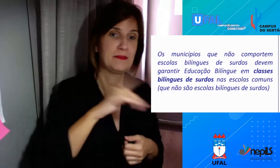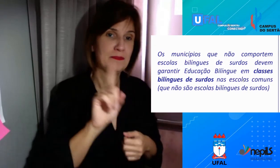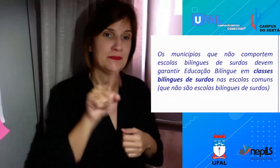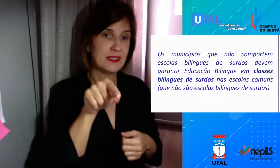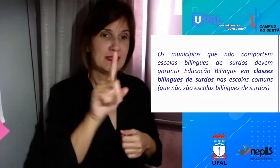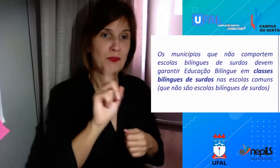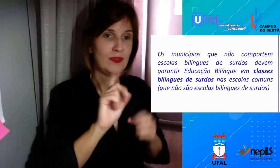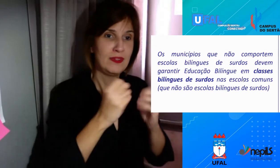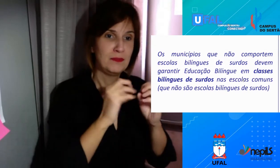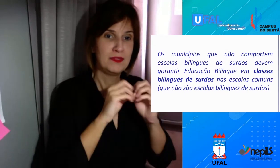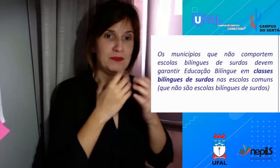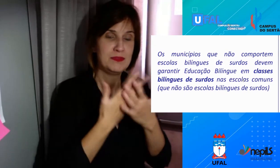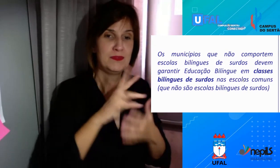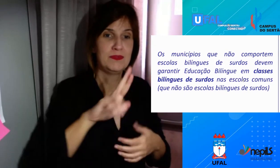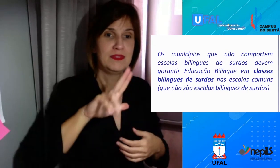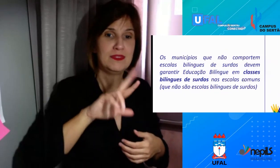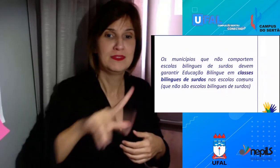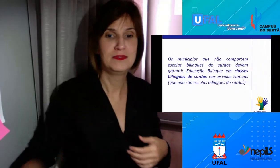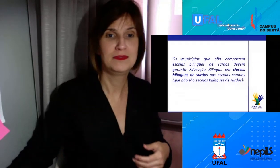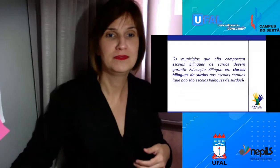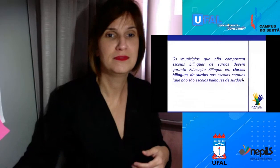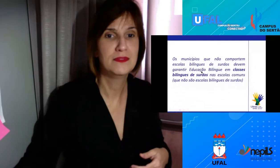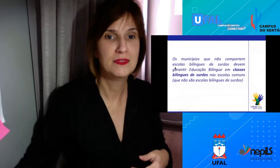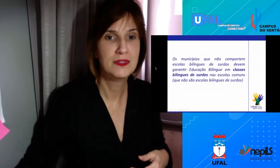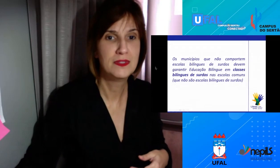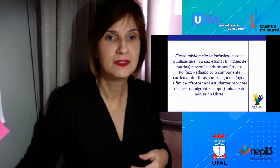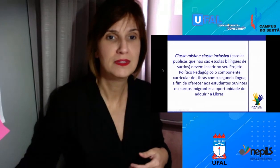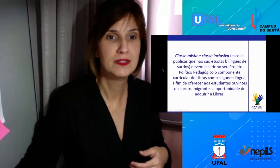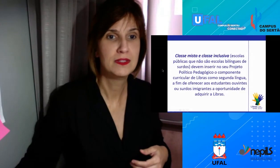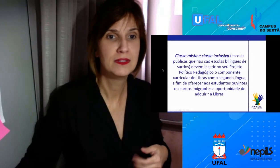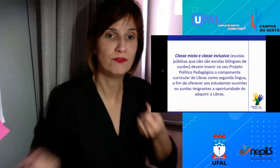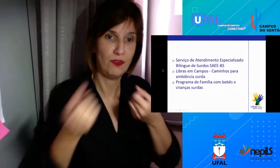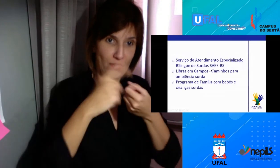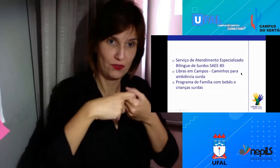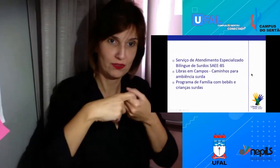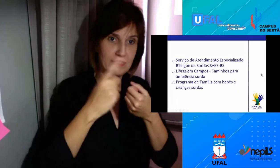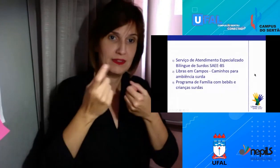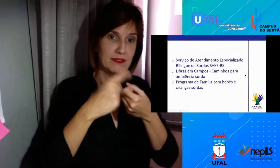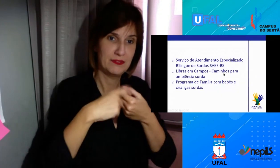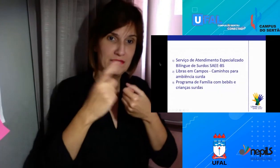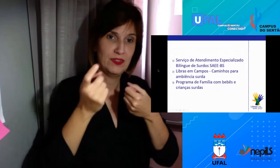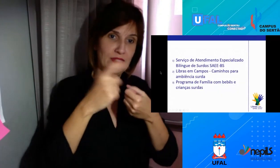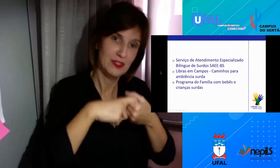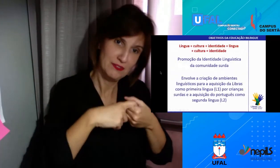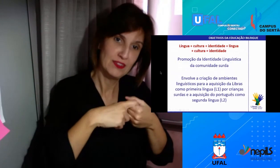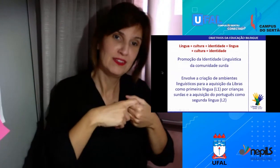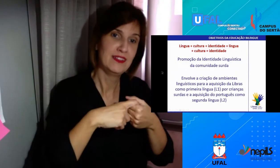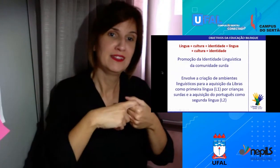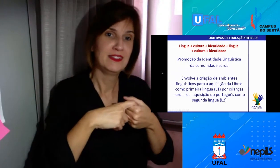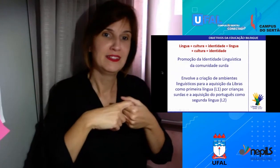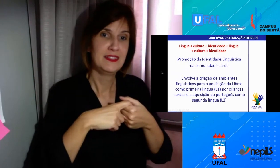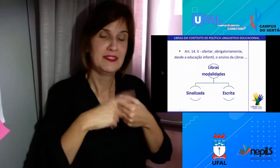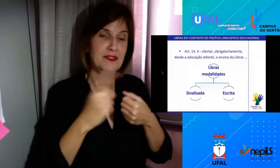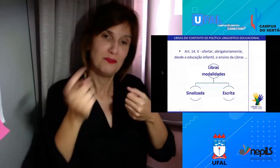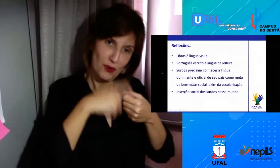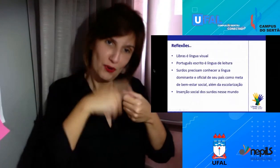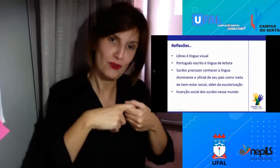da Libras. Não é este PowerPoint, não é este slide. Por gentileza, volta mais um,